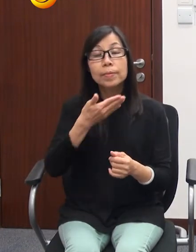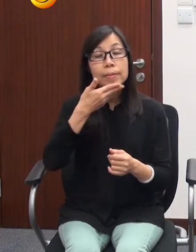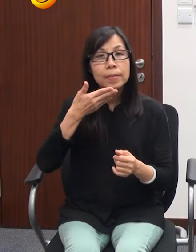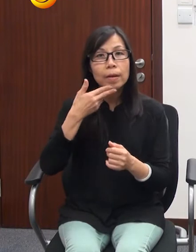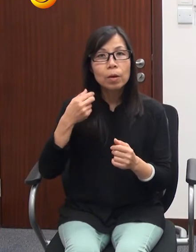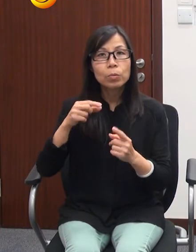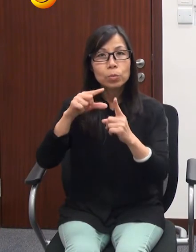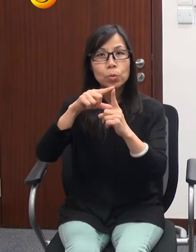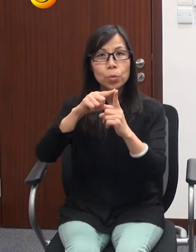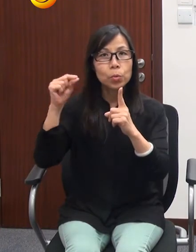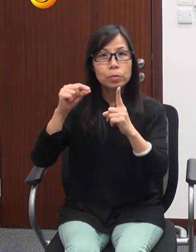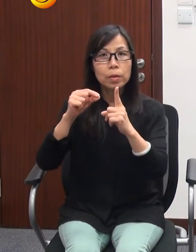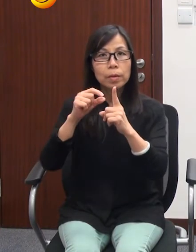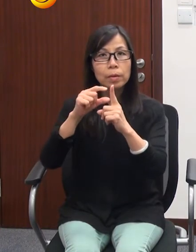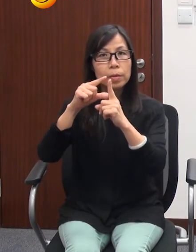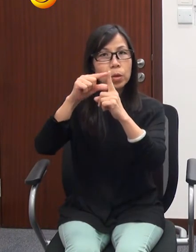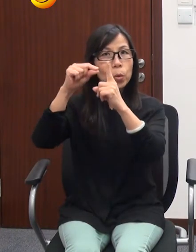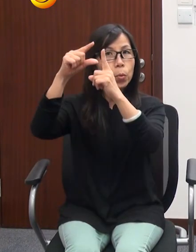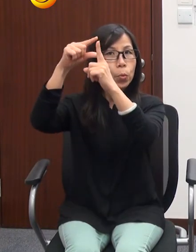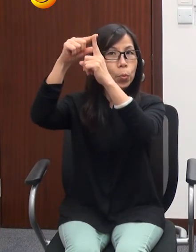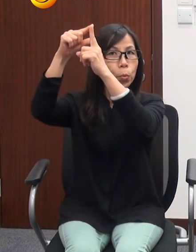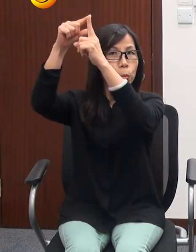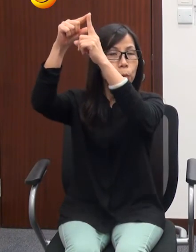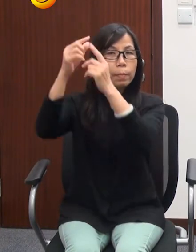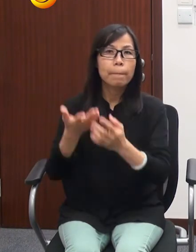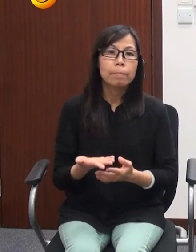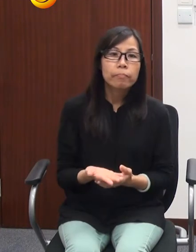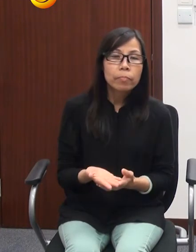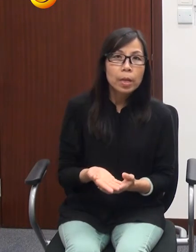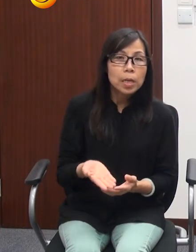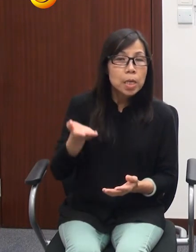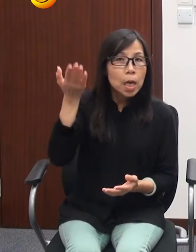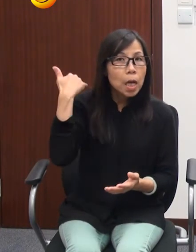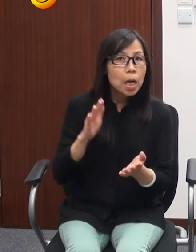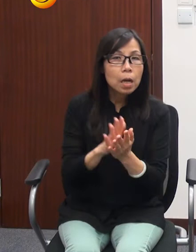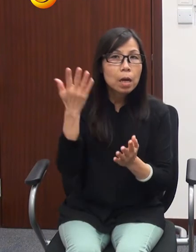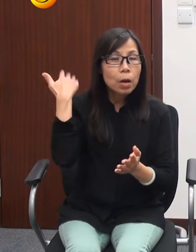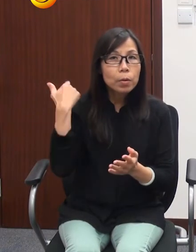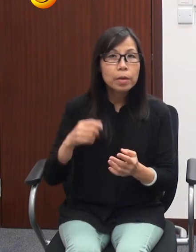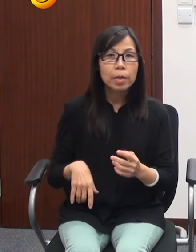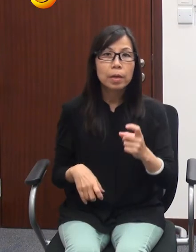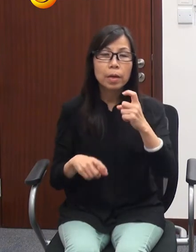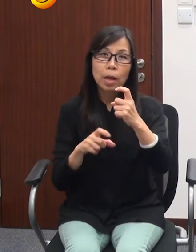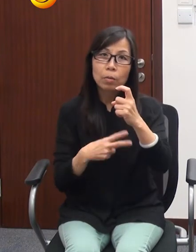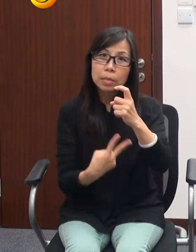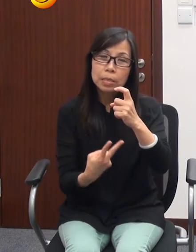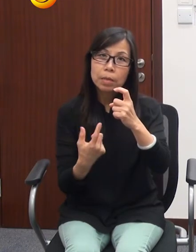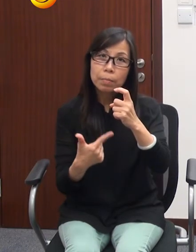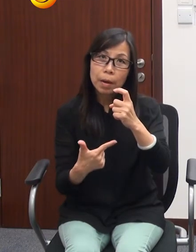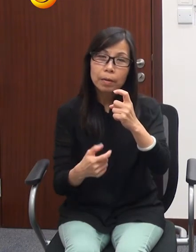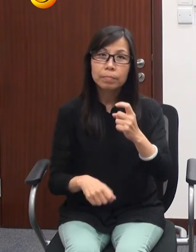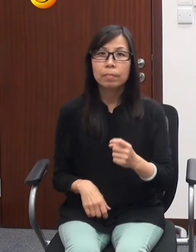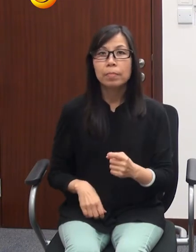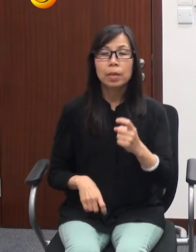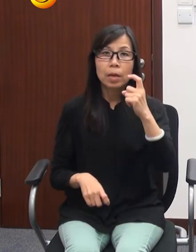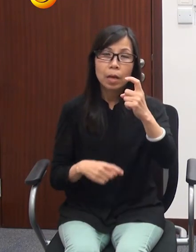咁舊年咧就因為雨傘運動咧，啲人都不夜天啦，九三零，因為大家記得啦，九二八就係禮拜日假期。929禮